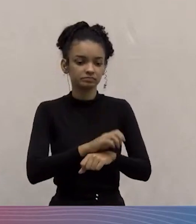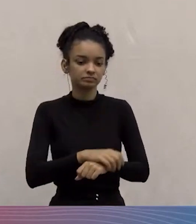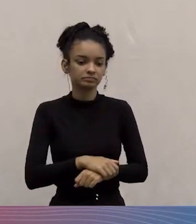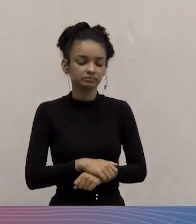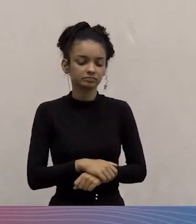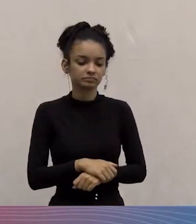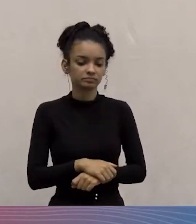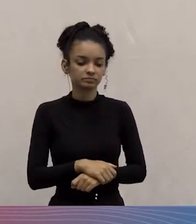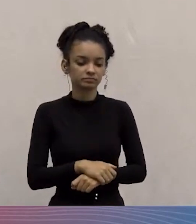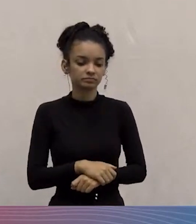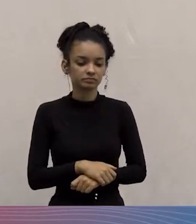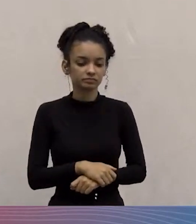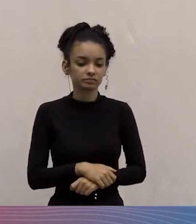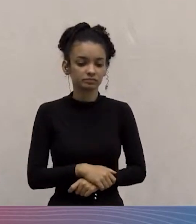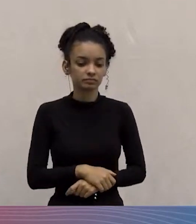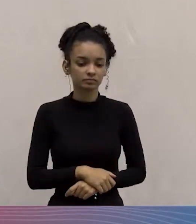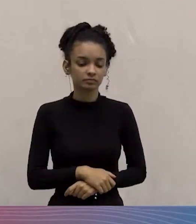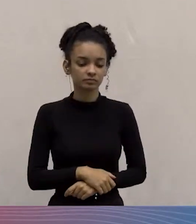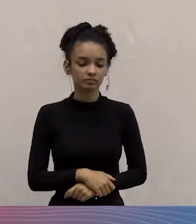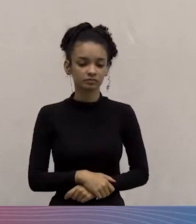Tá?